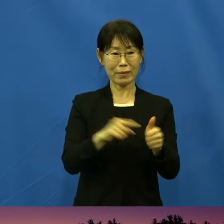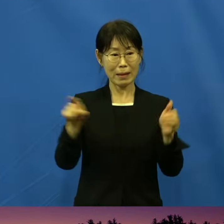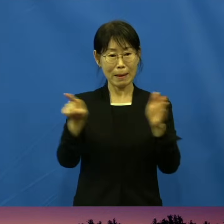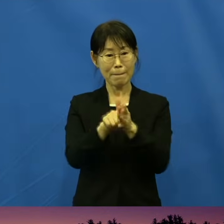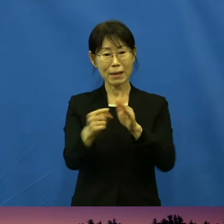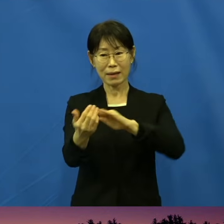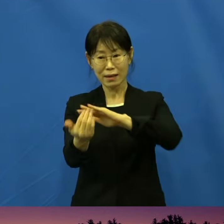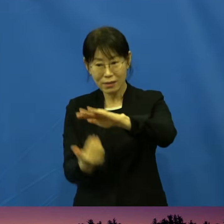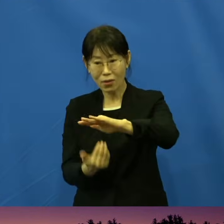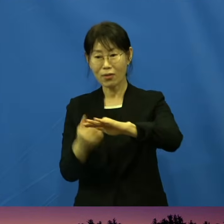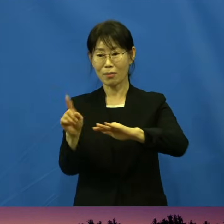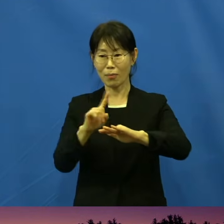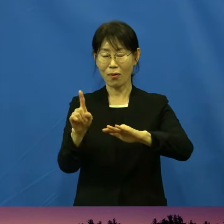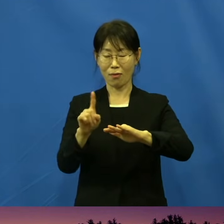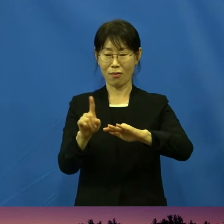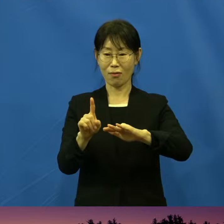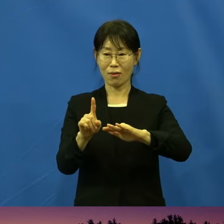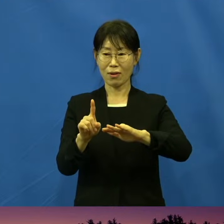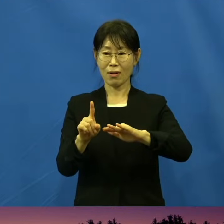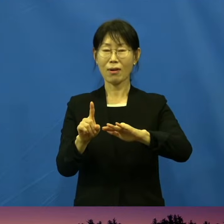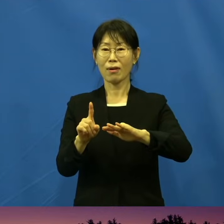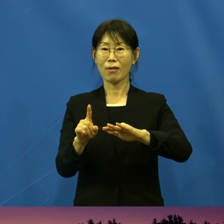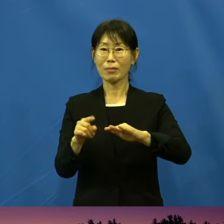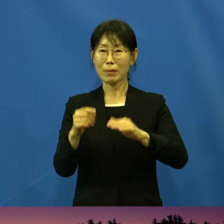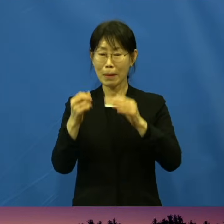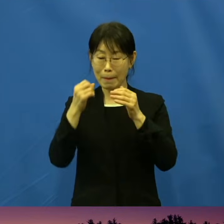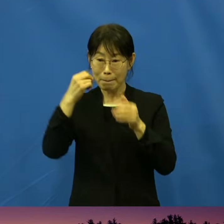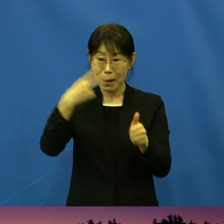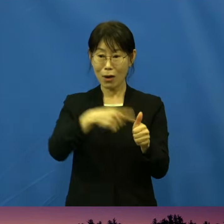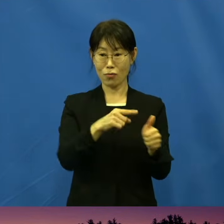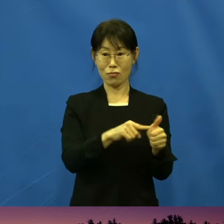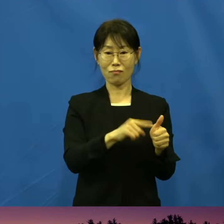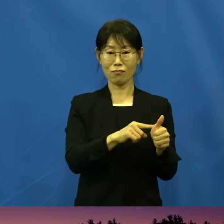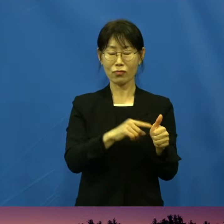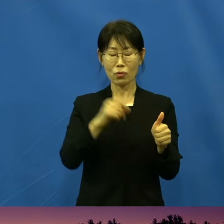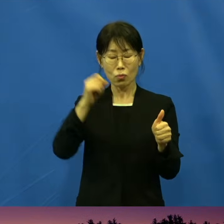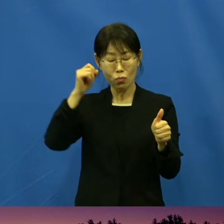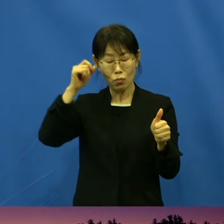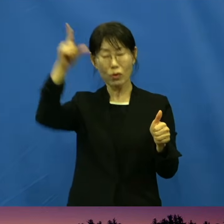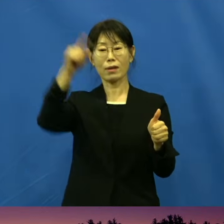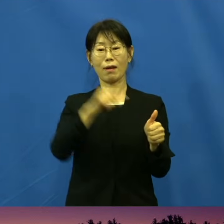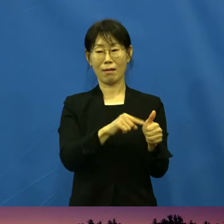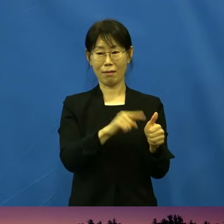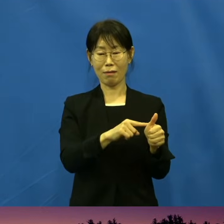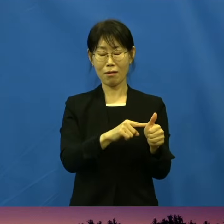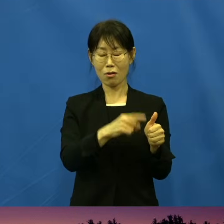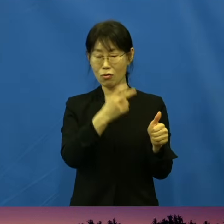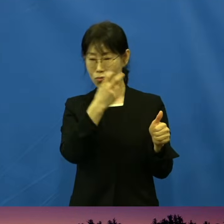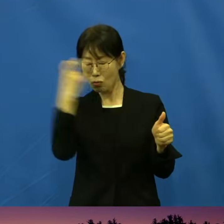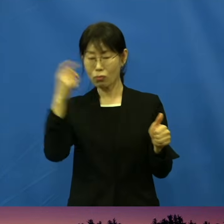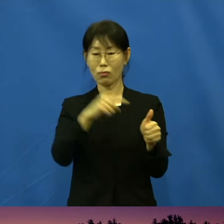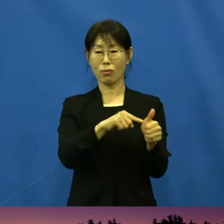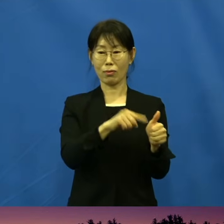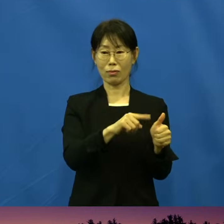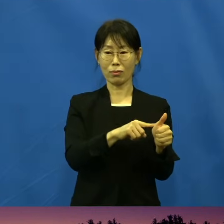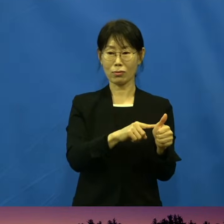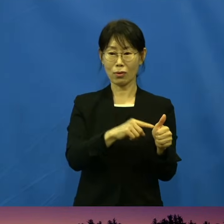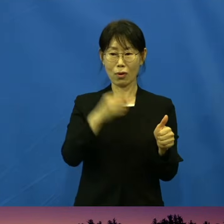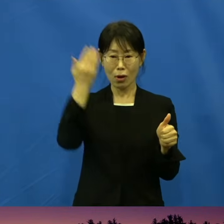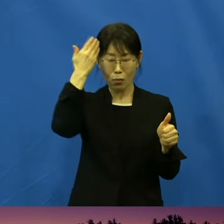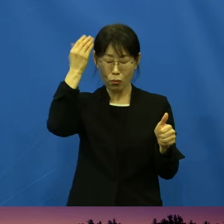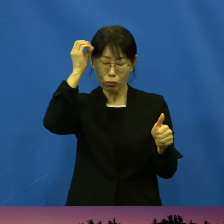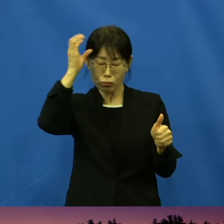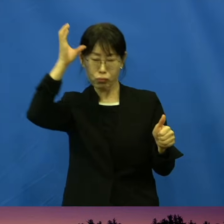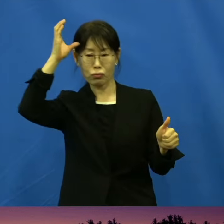있었지만 그건 아무것도 아니라는 거죠. 여러분, 바울이 얼마나 학문적으로도 자랑할 만한 가말리엘 문화생이었고,